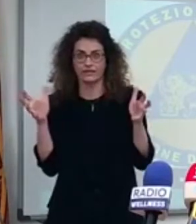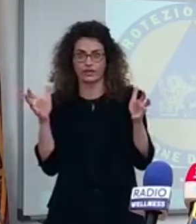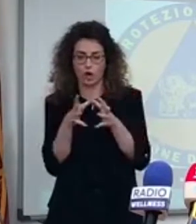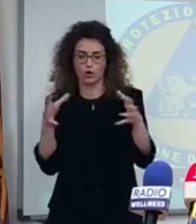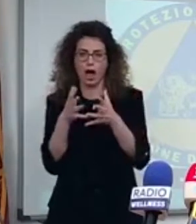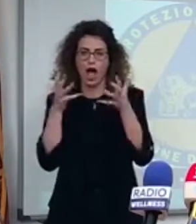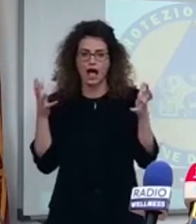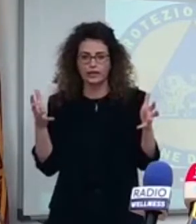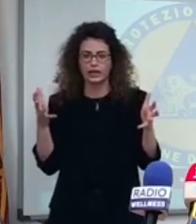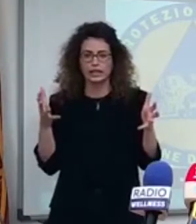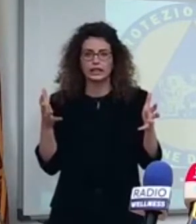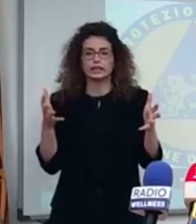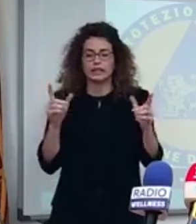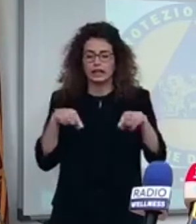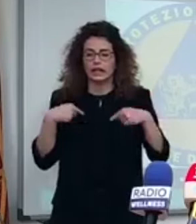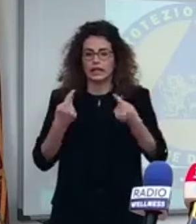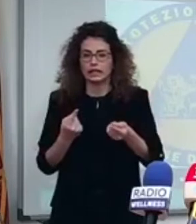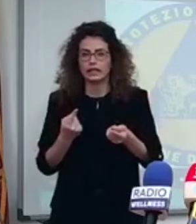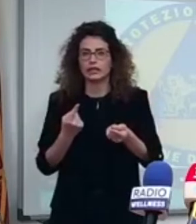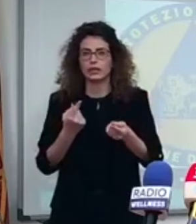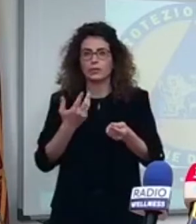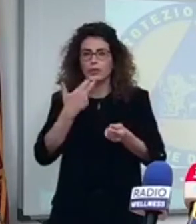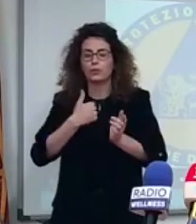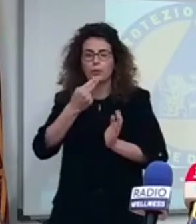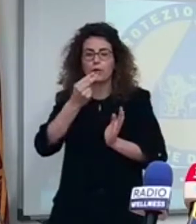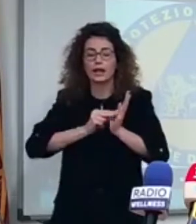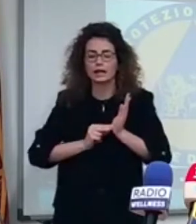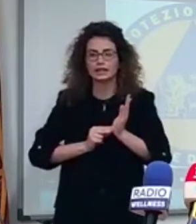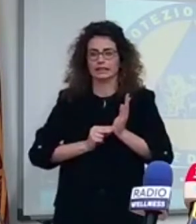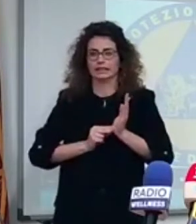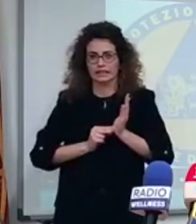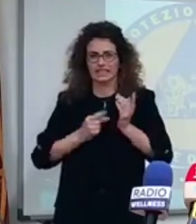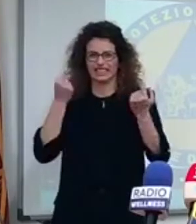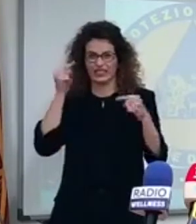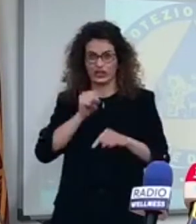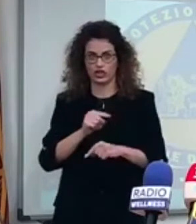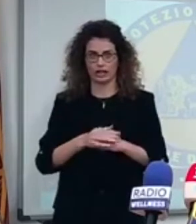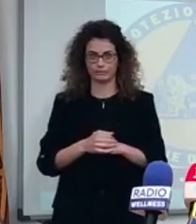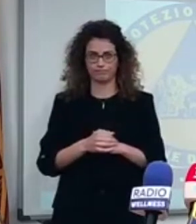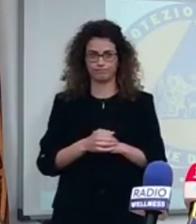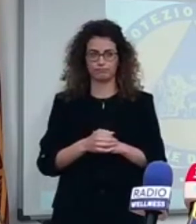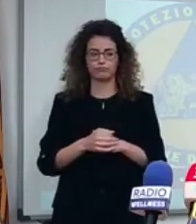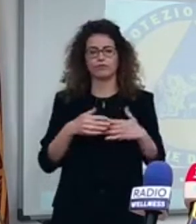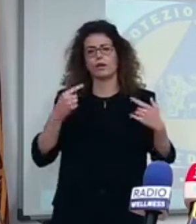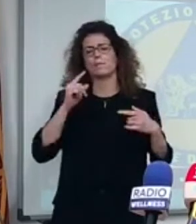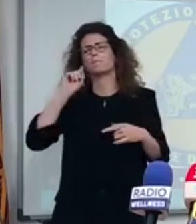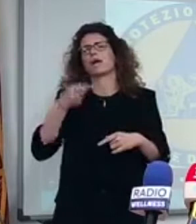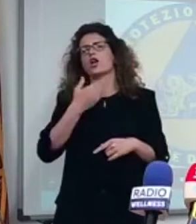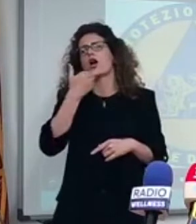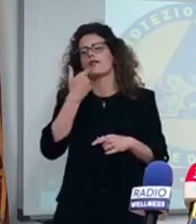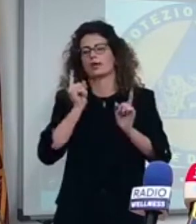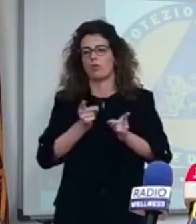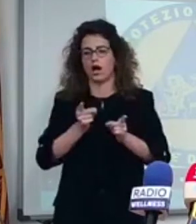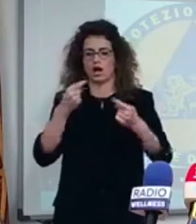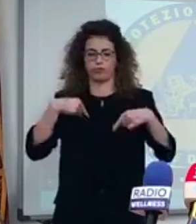quindi faticherà molto a risalire la corrente per riuscire a vaccinarsi. Allora noi vorremmo evitare che si